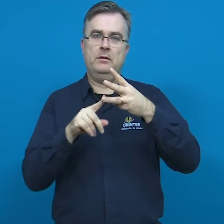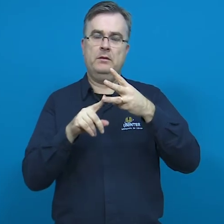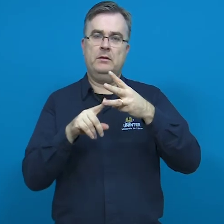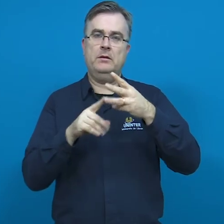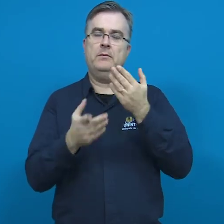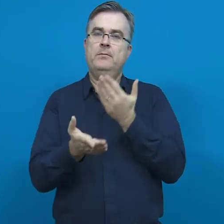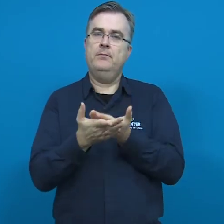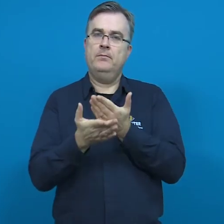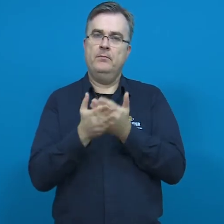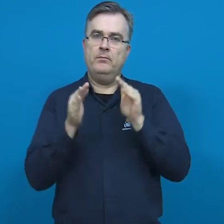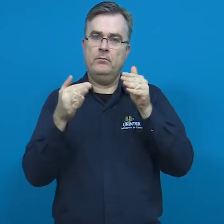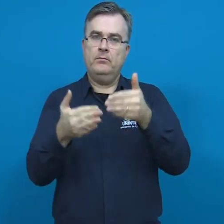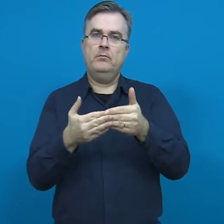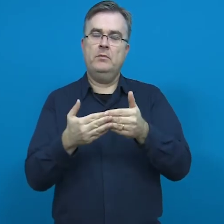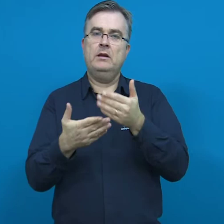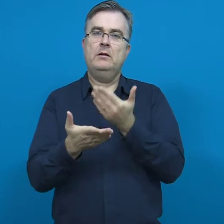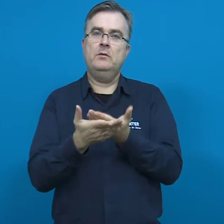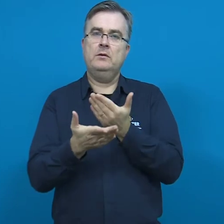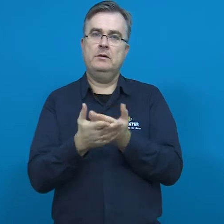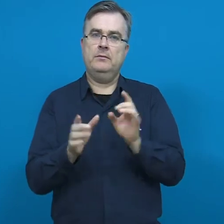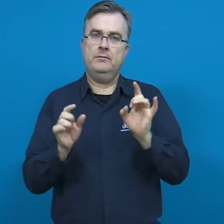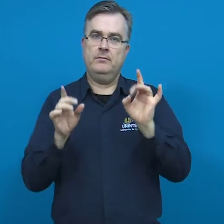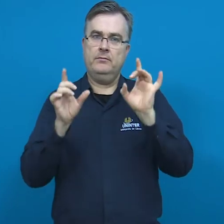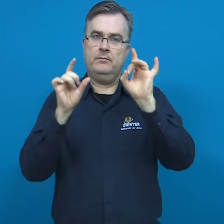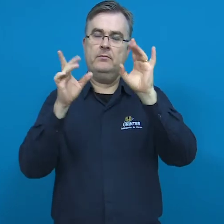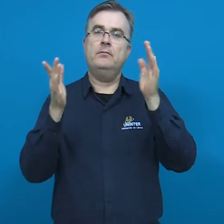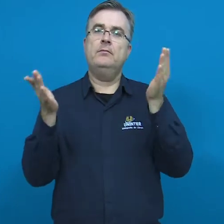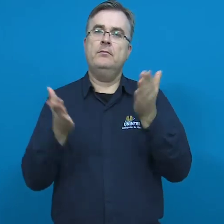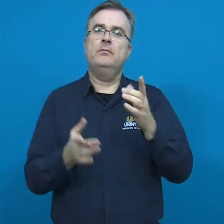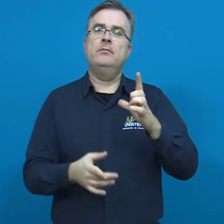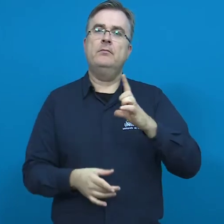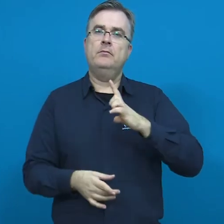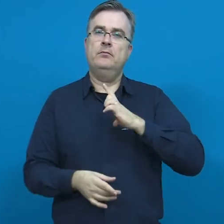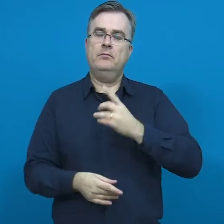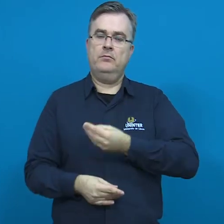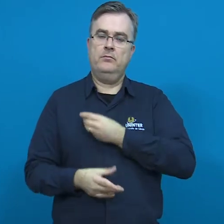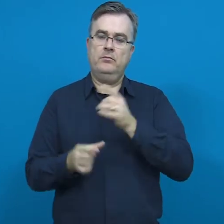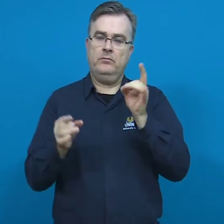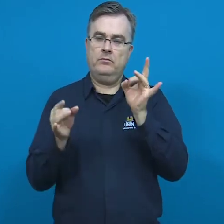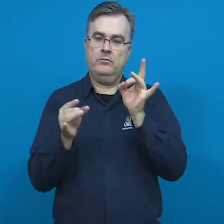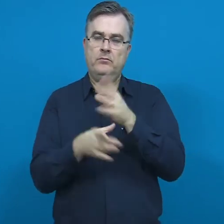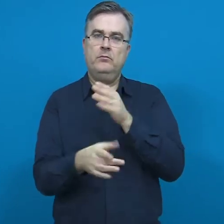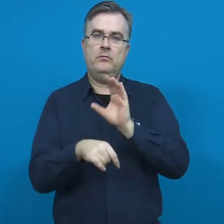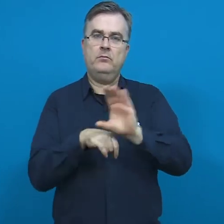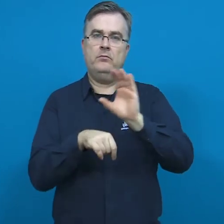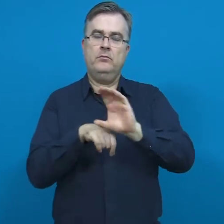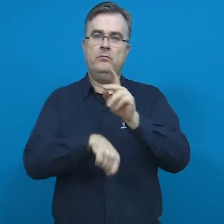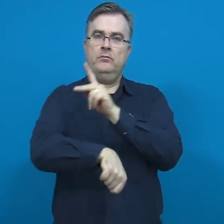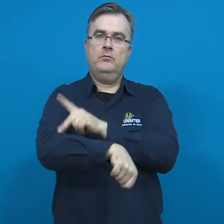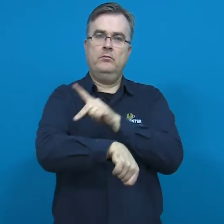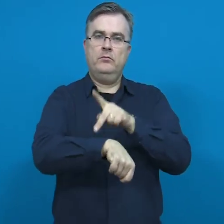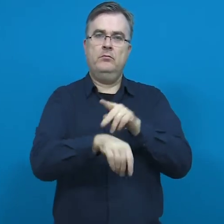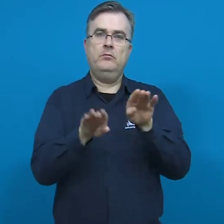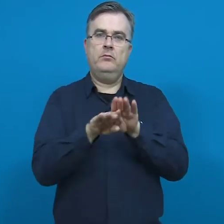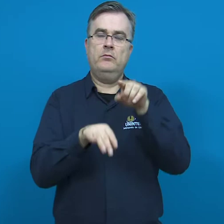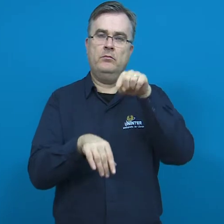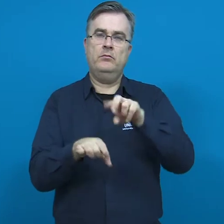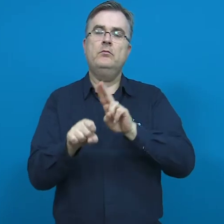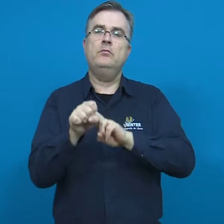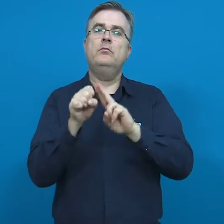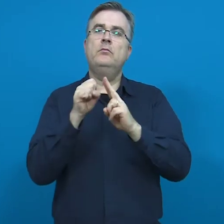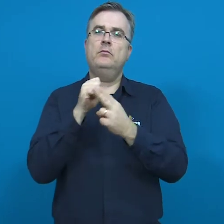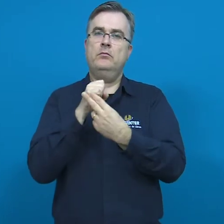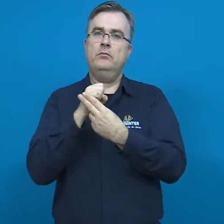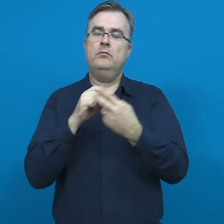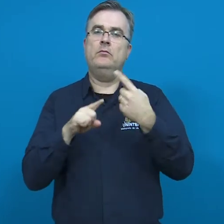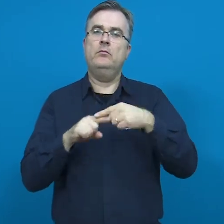terceira especialização também em educação especial. E agora eu estou terminando o curso de pedagogia também